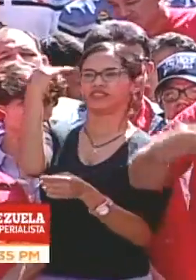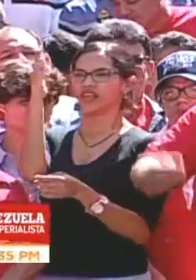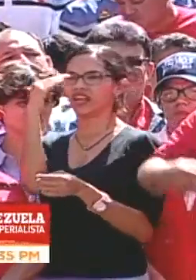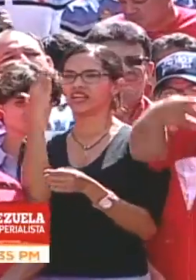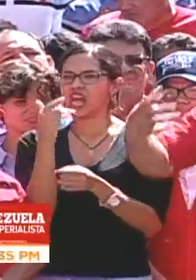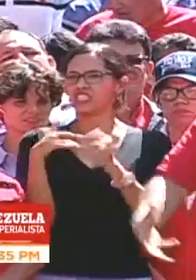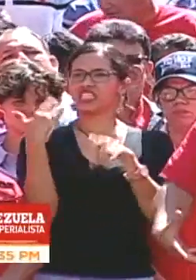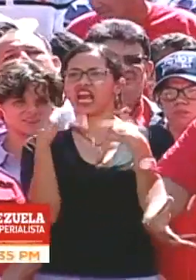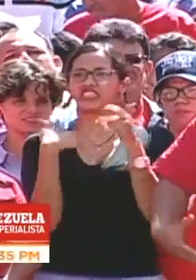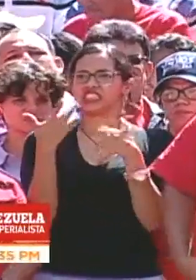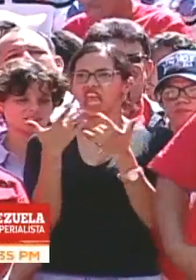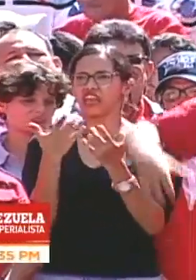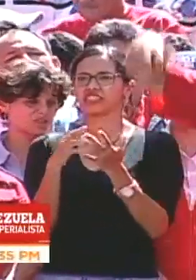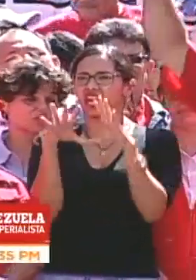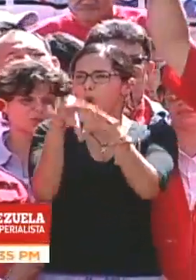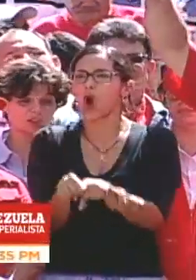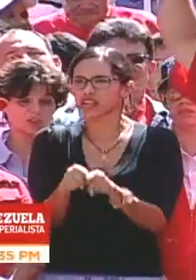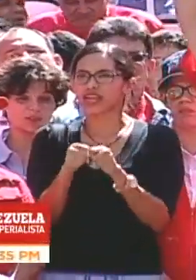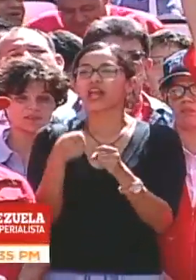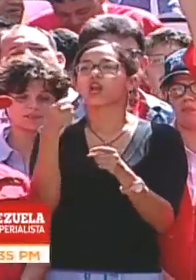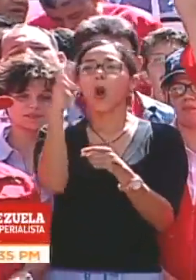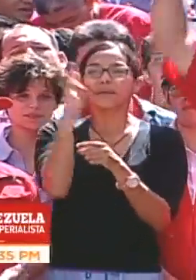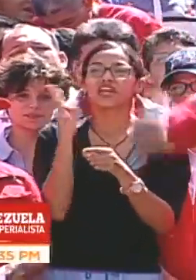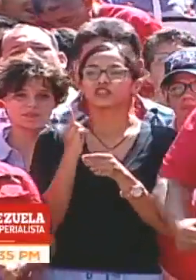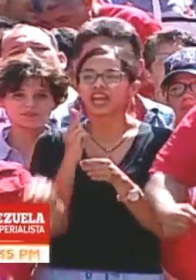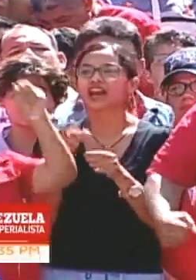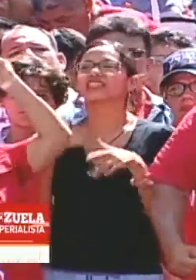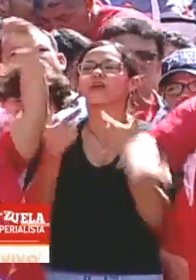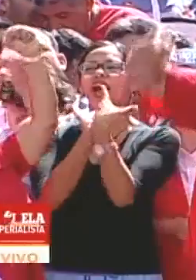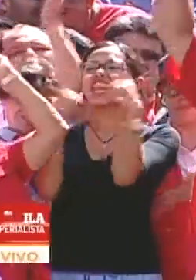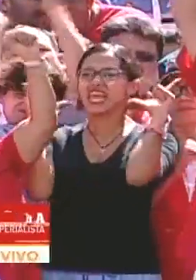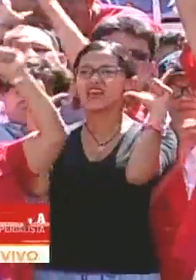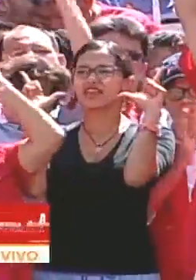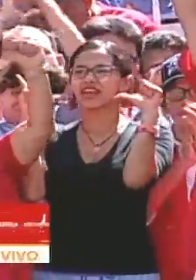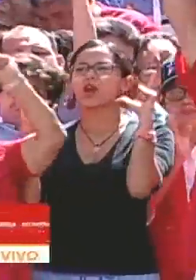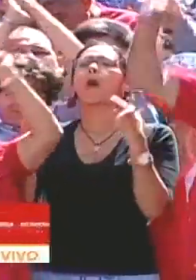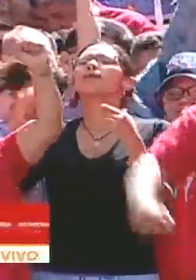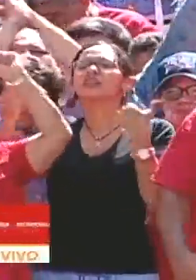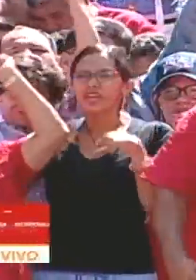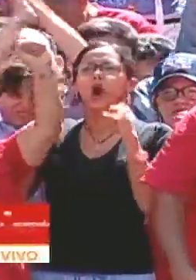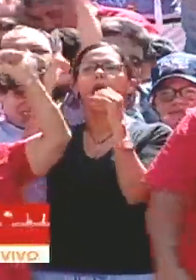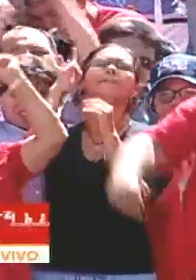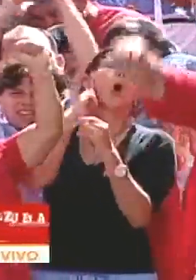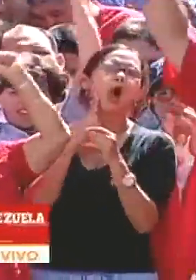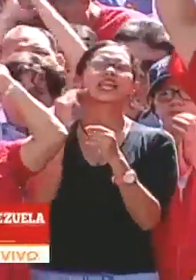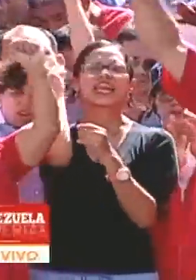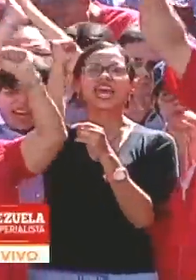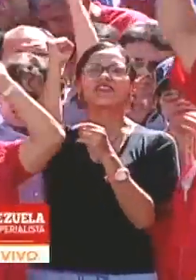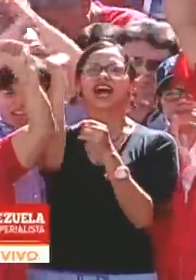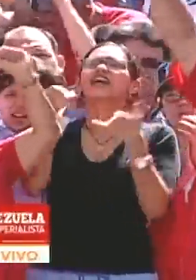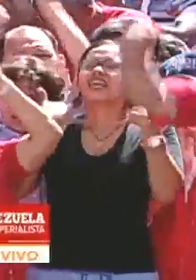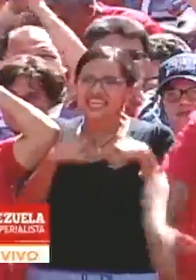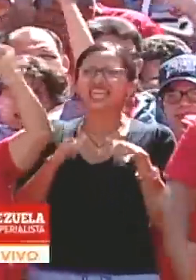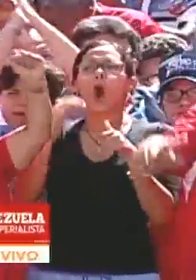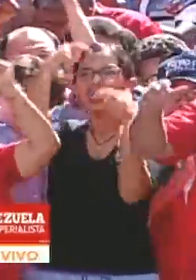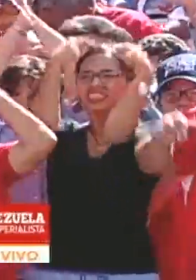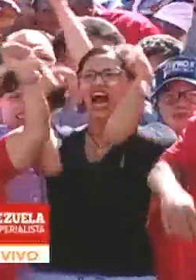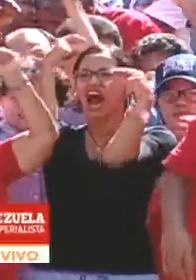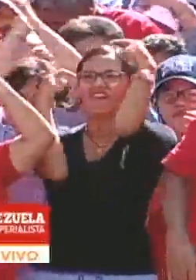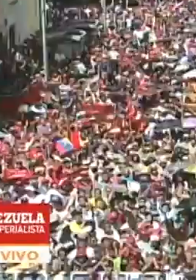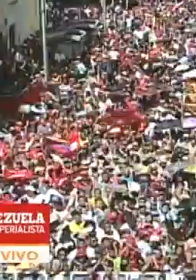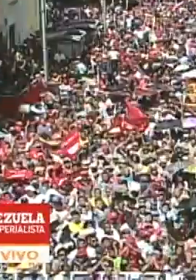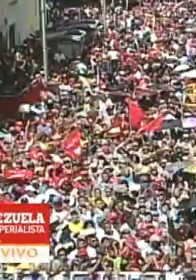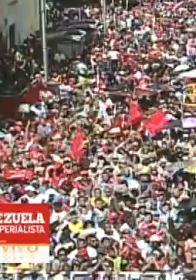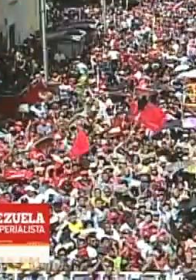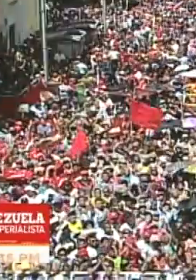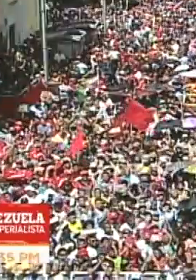subcoloniales, se sienten colonias. Los venezolanos nos sentimos libres porque somos hijos de Bolívar, porque somos hijos de